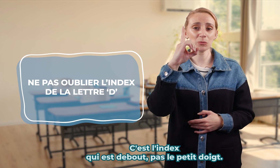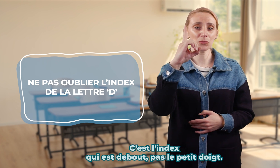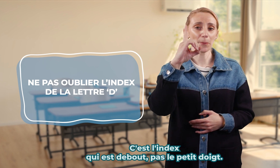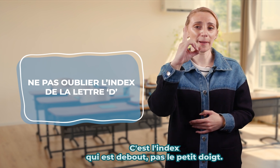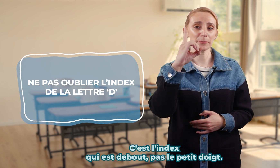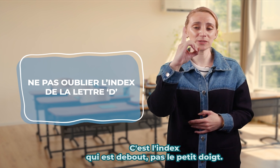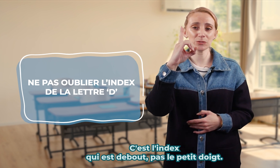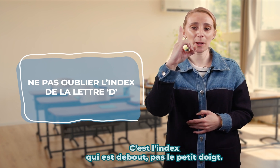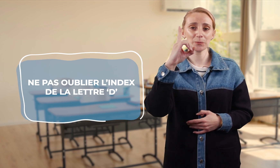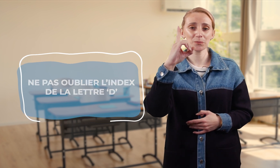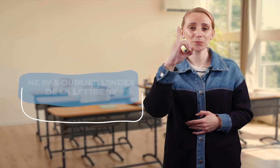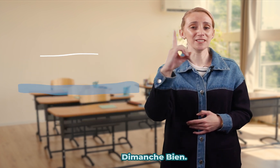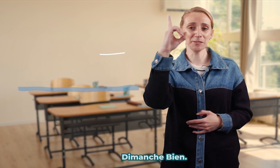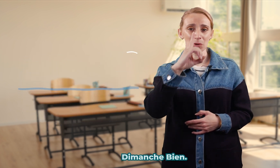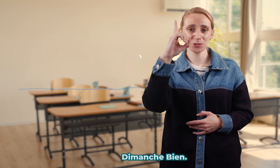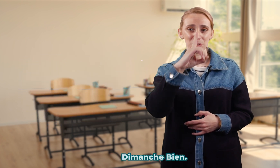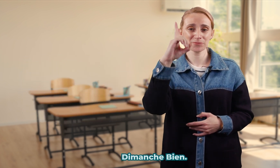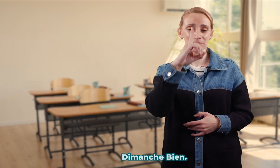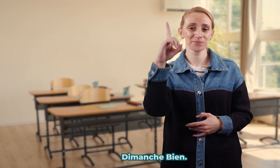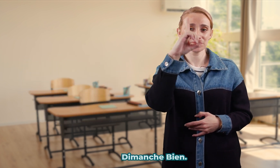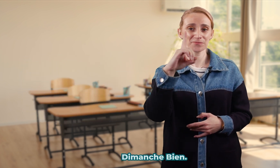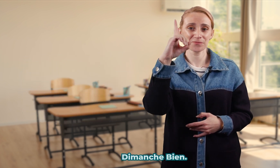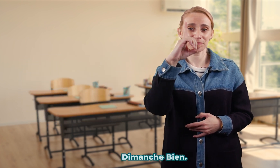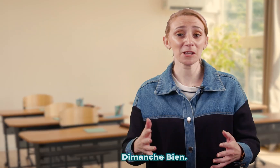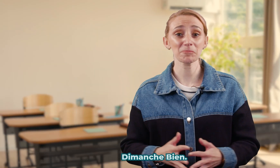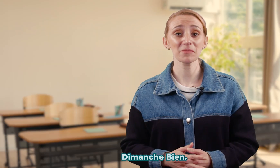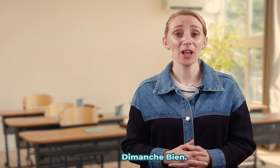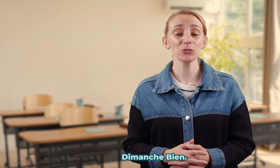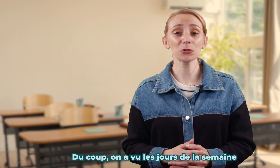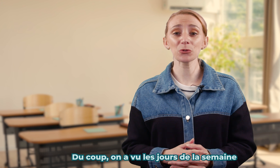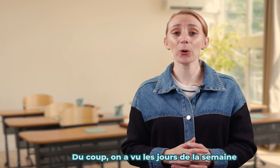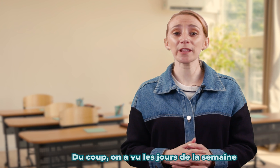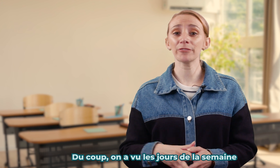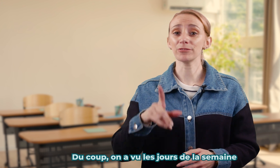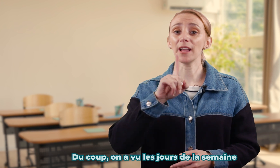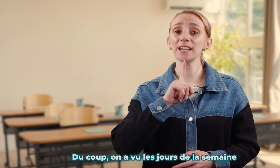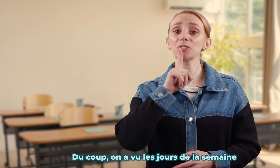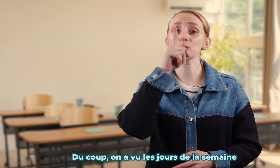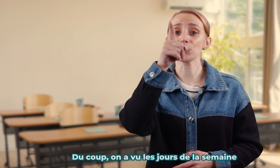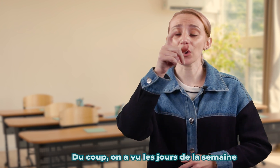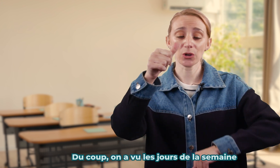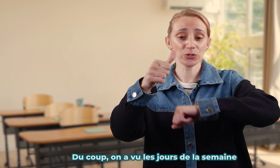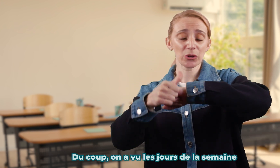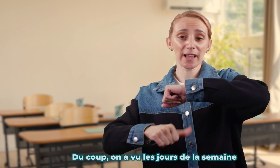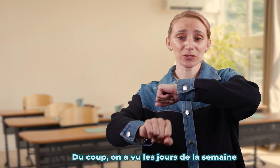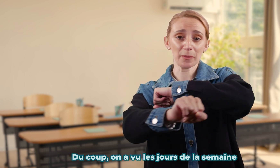debout, pas le petit doigt. Dimanche. Bien. Du coup, on a vu les jours de la